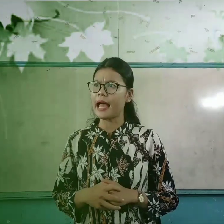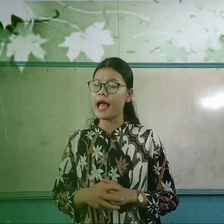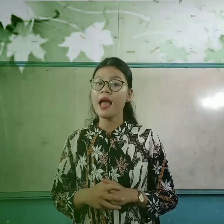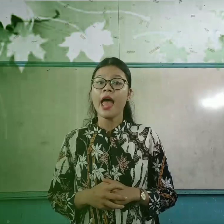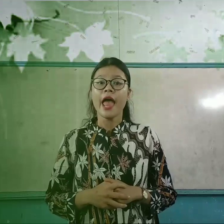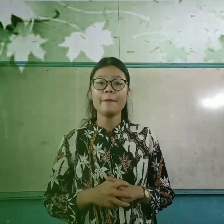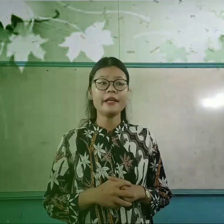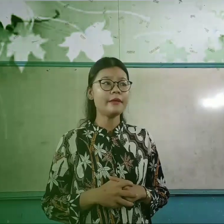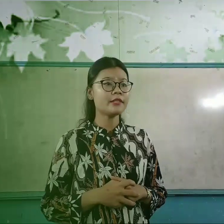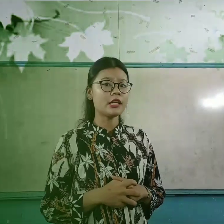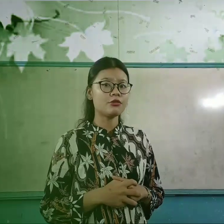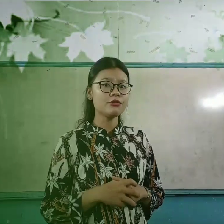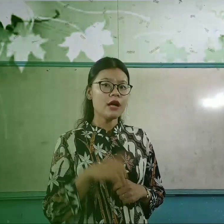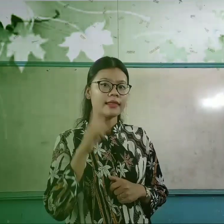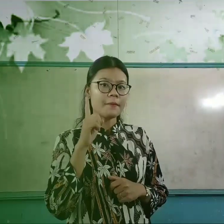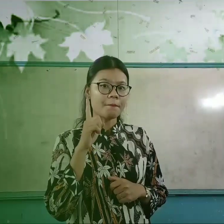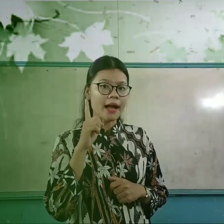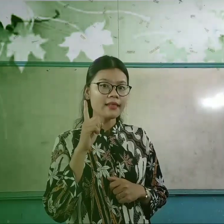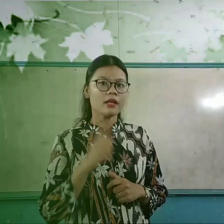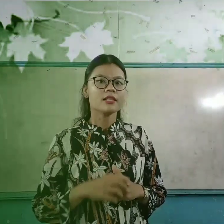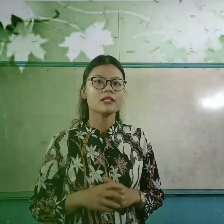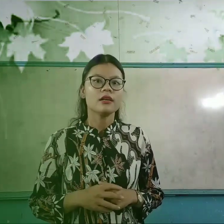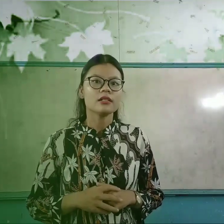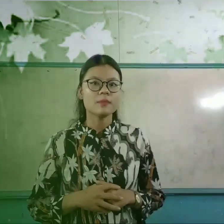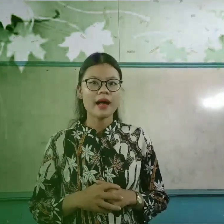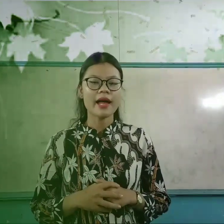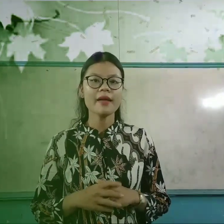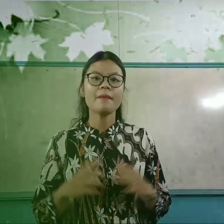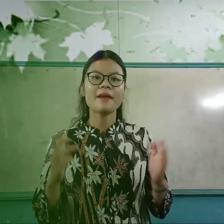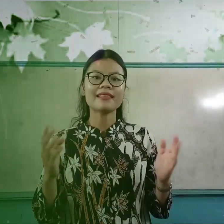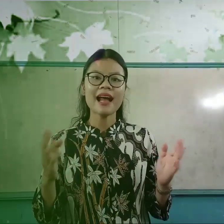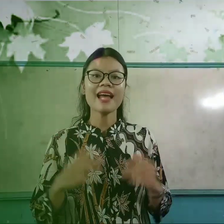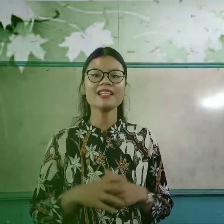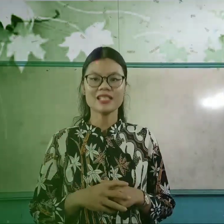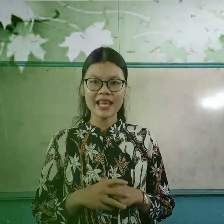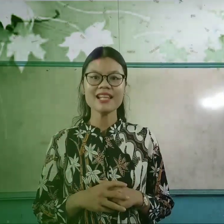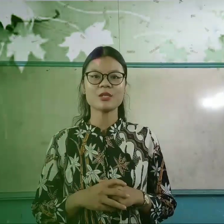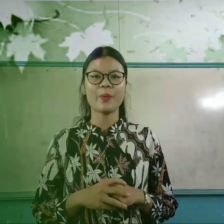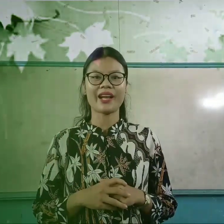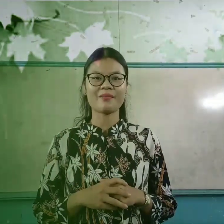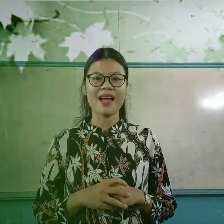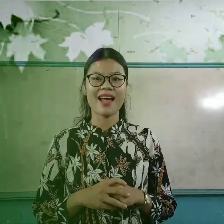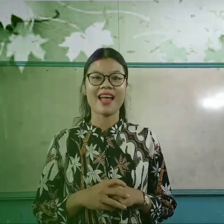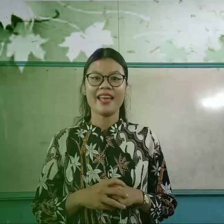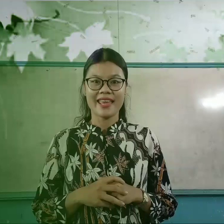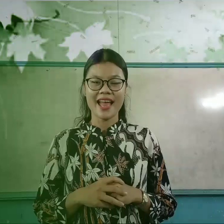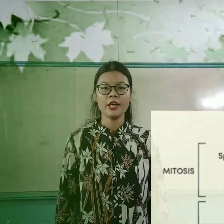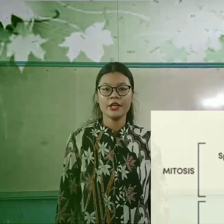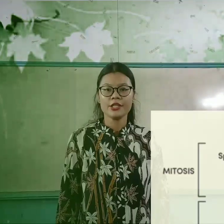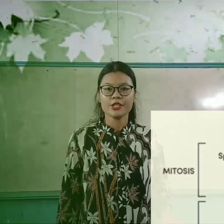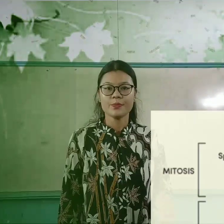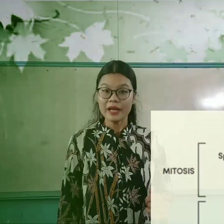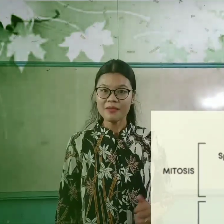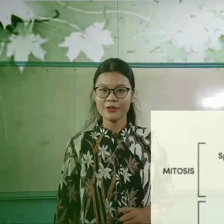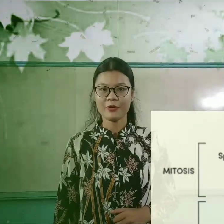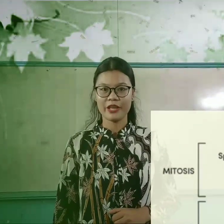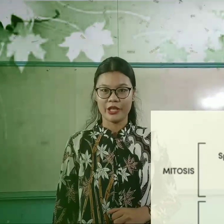ya? Epididymis itu tempat sebagai pematangan sel sperma, ya.